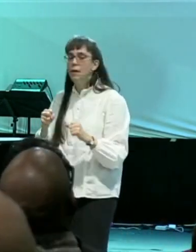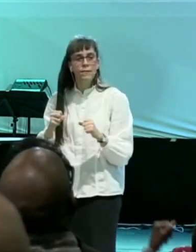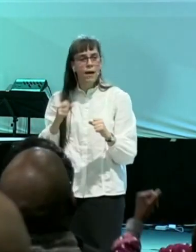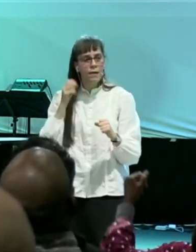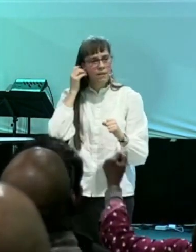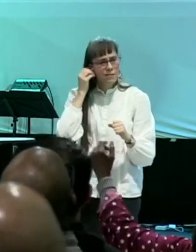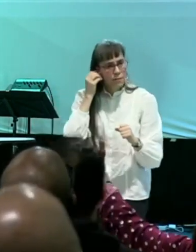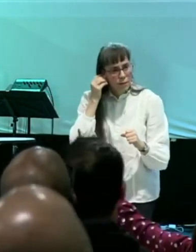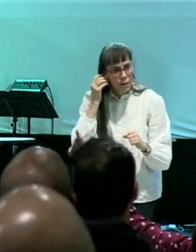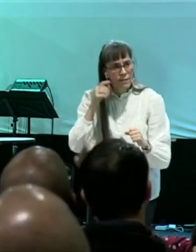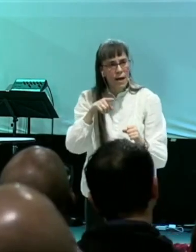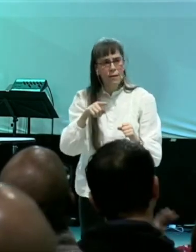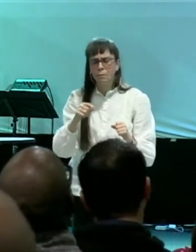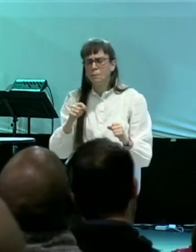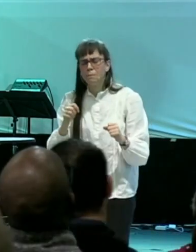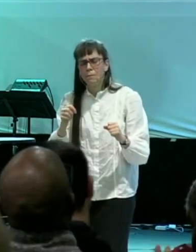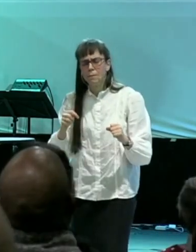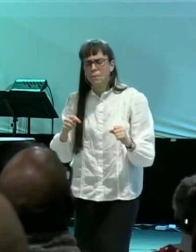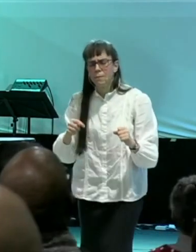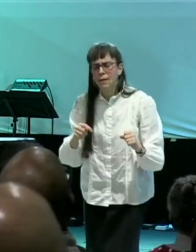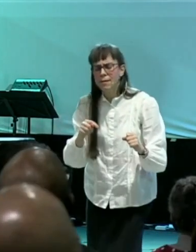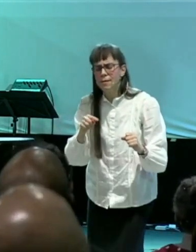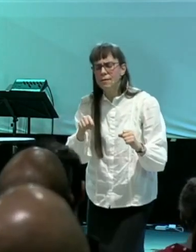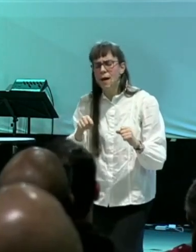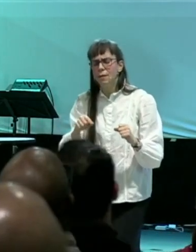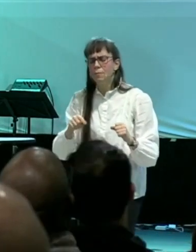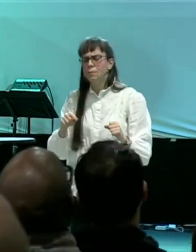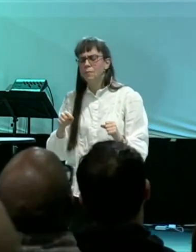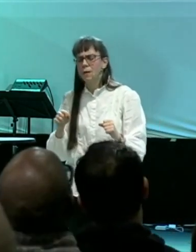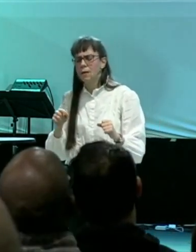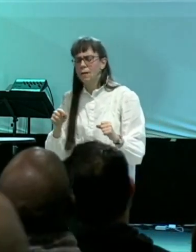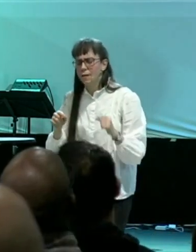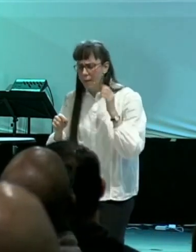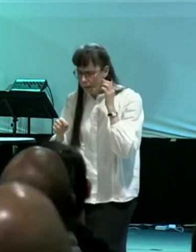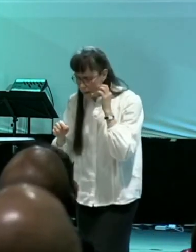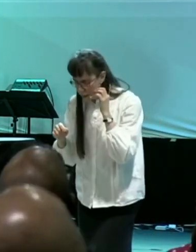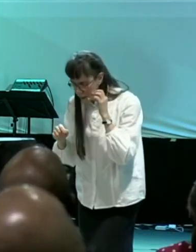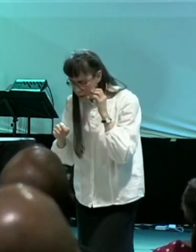fait. It's done. C'est fait, Romy. It's done. Oh, Jésus te dit, c'est fait. Yes, it is done.